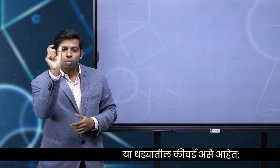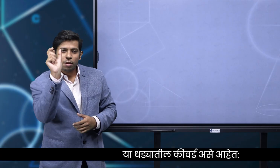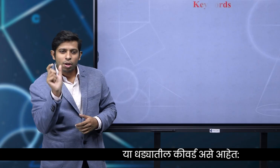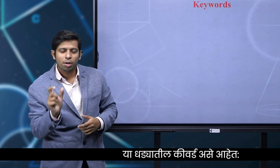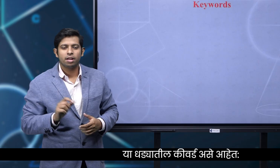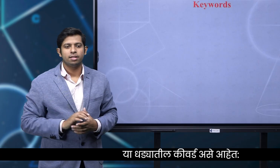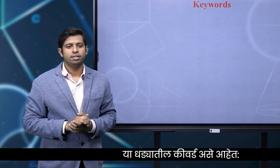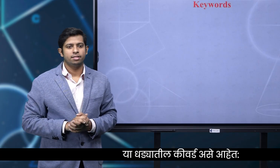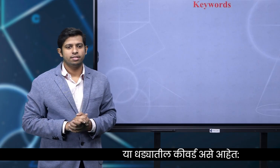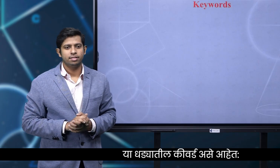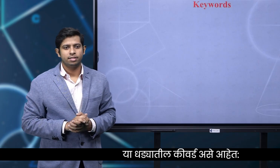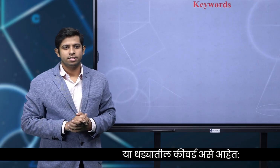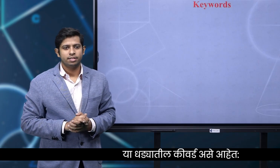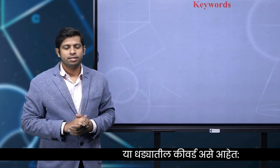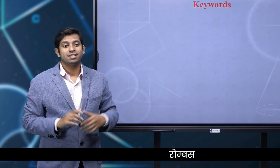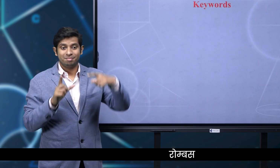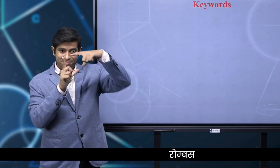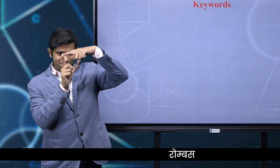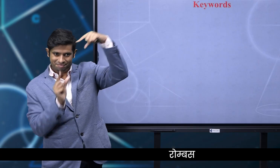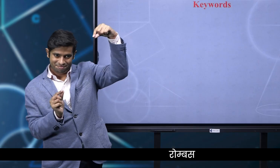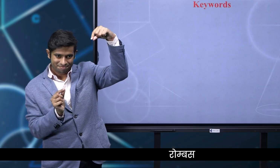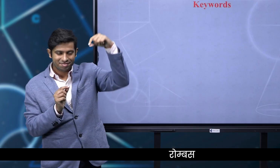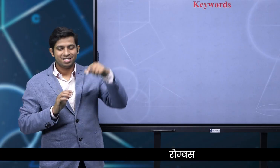या धड्यातील कीवर्ड्स असे आहेत: रोम्बस,